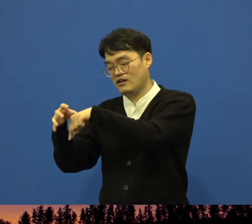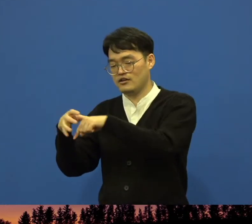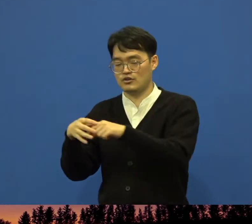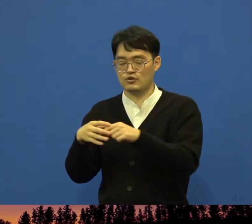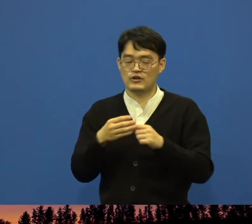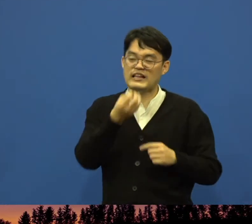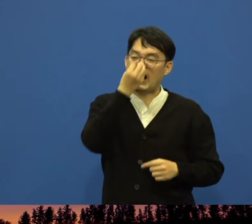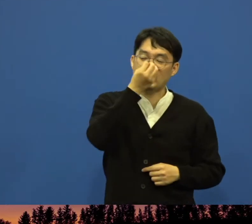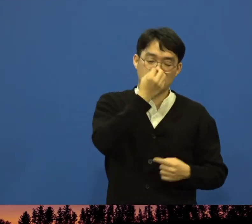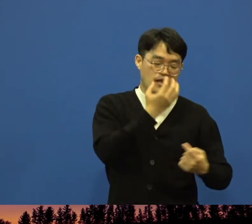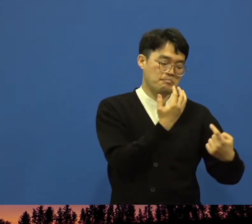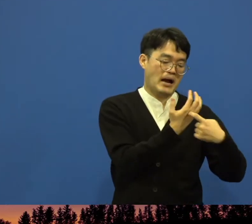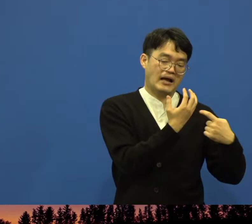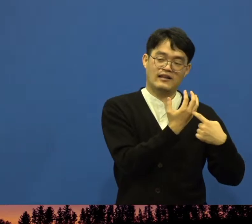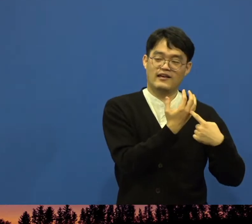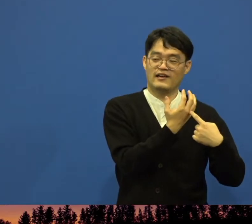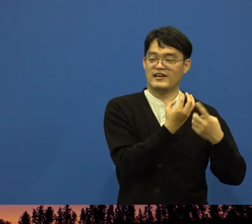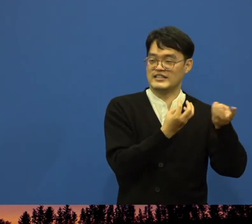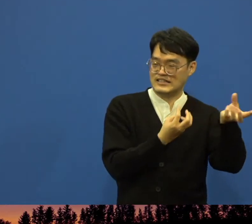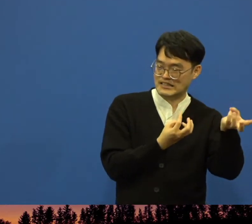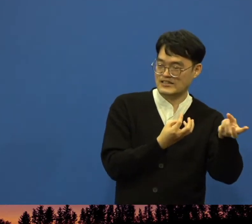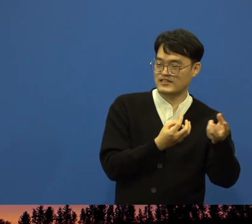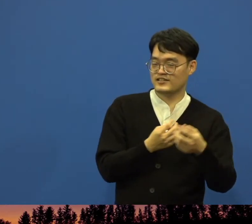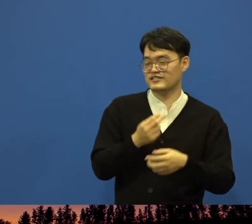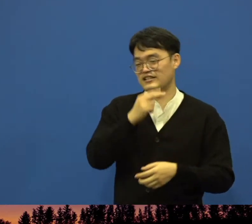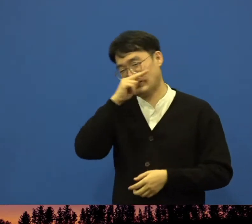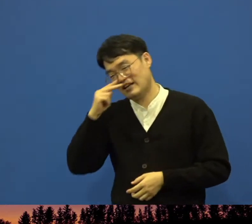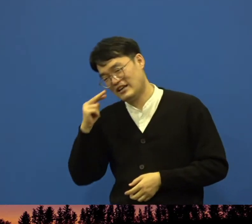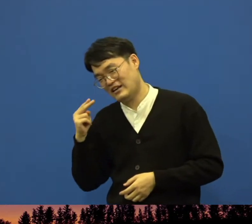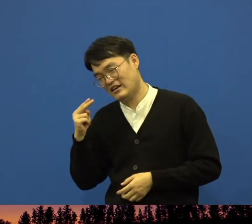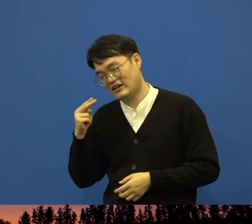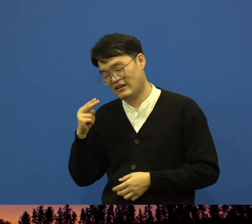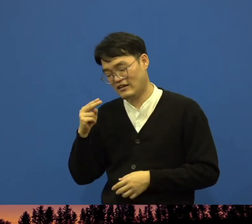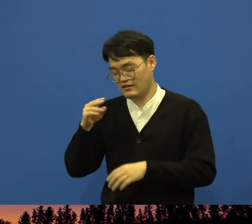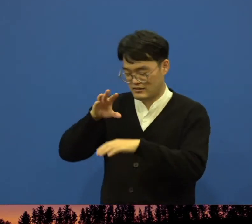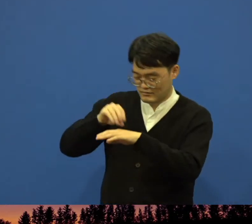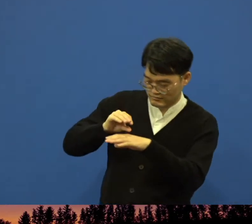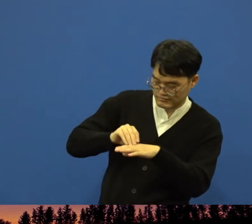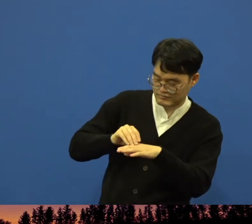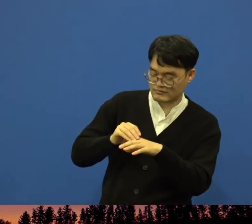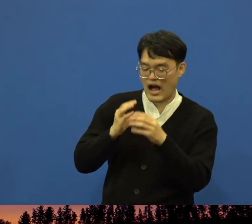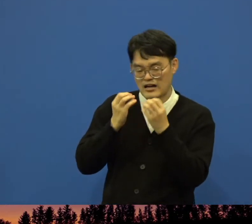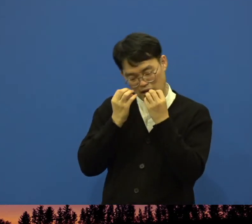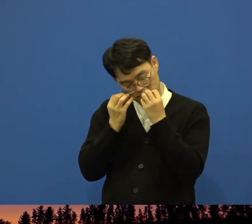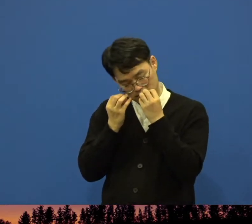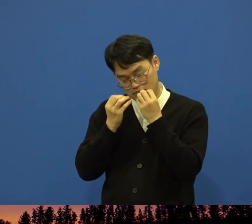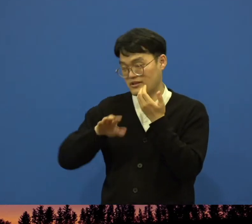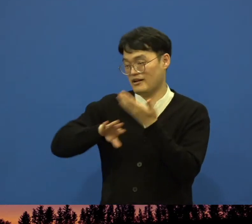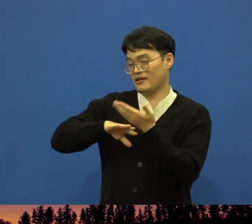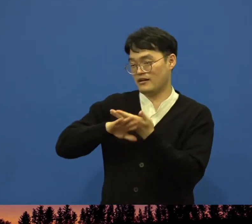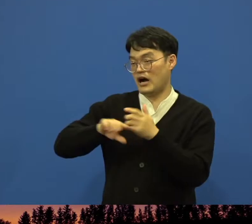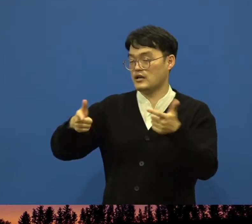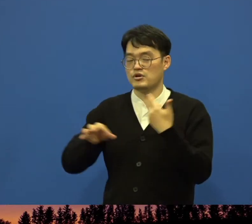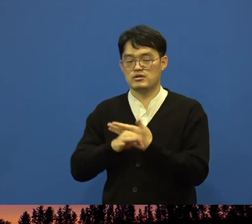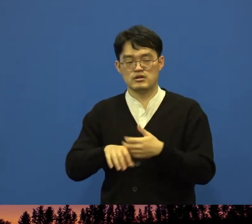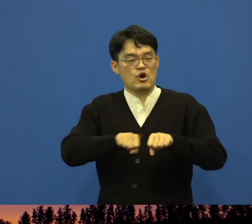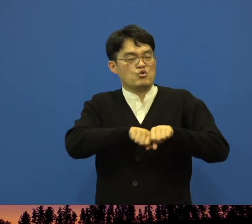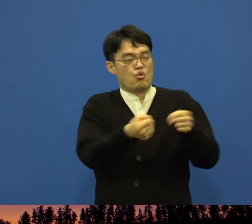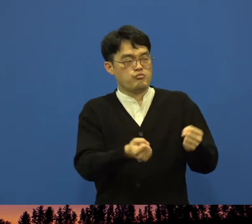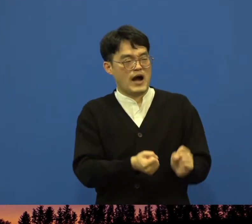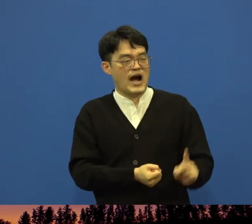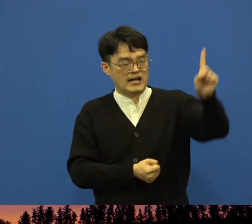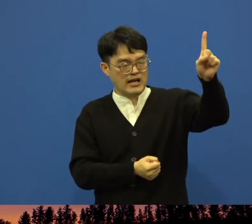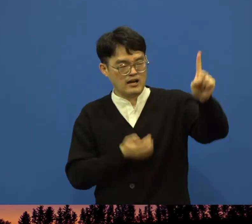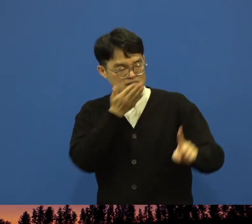다르게 촉감도 다르게 이 하나님이 우리를 즐거워하게 하신 거. 안 그러면 그냥 뭐 고구마 먹어 뭐 이렇게 할